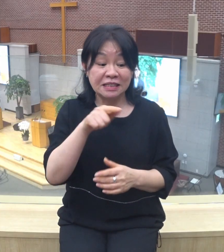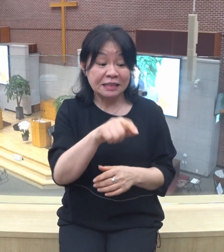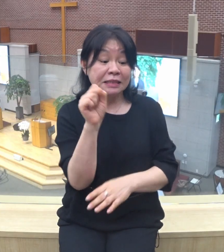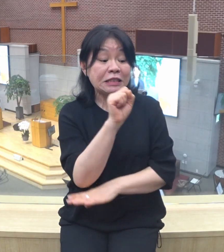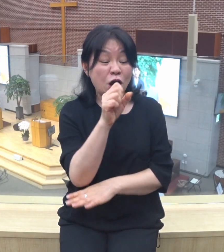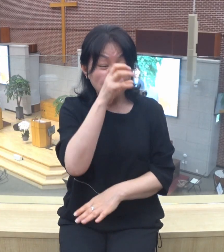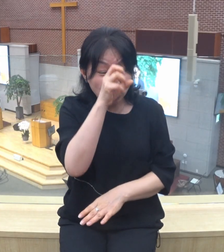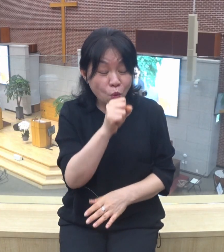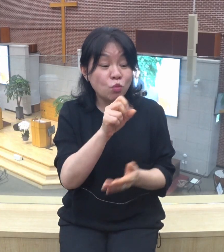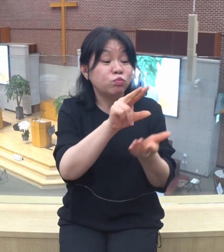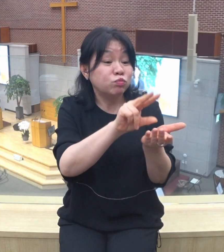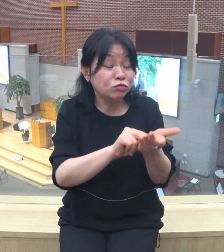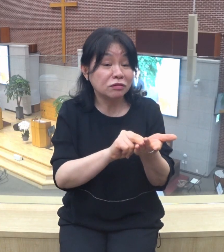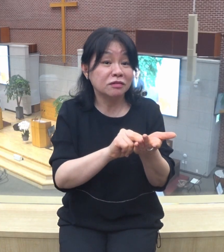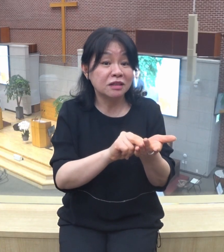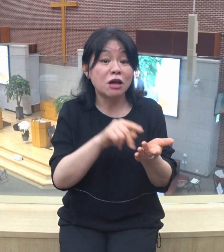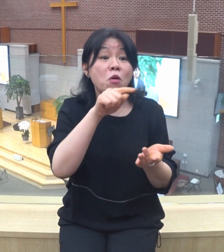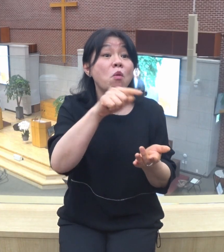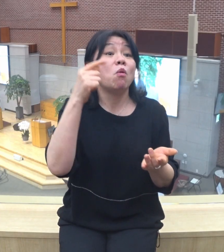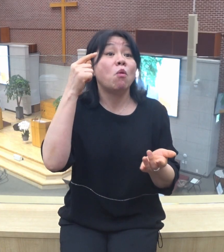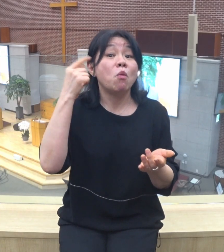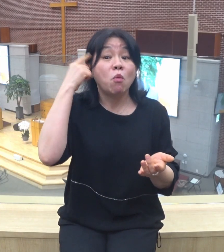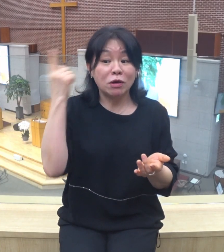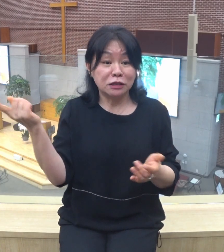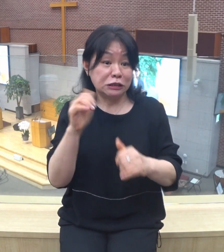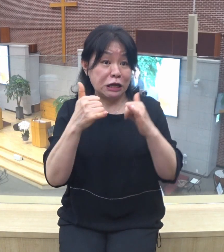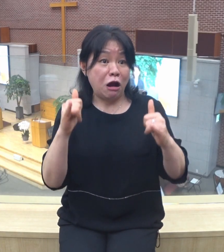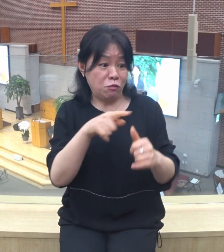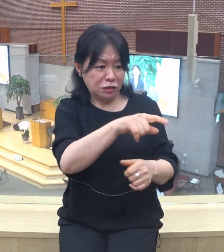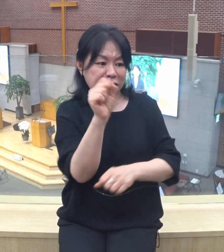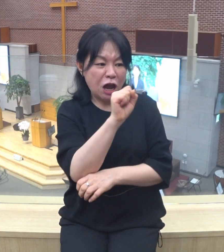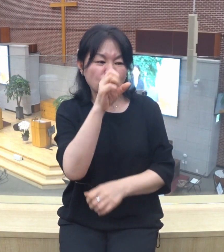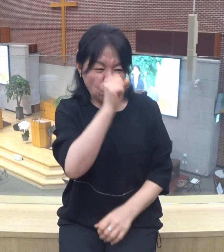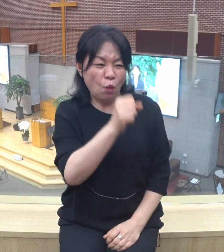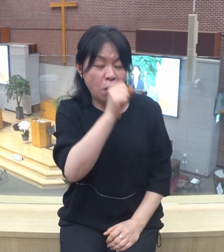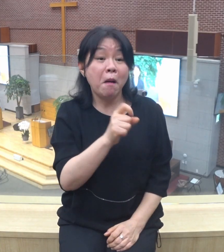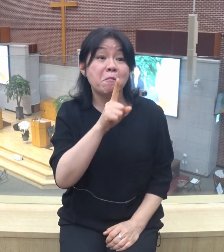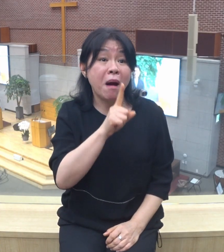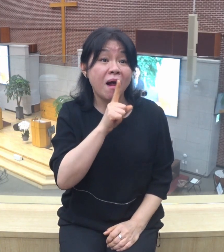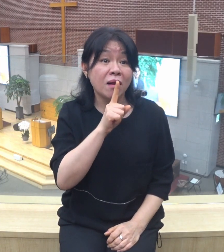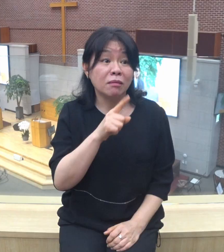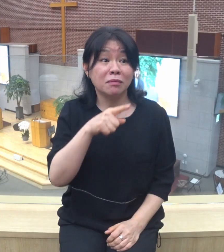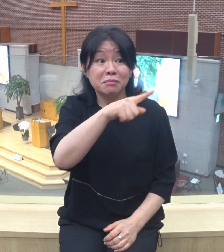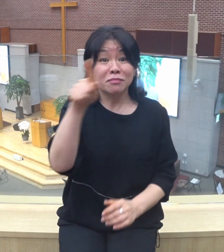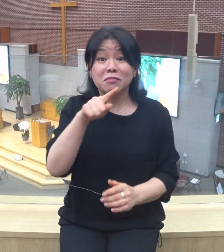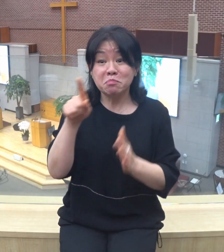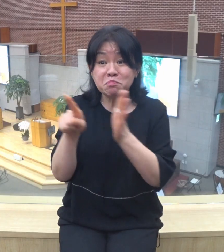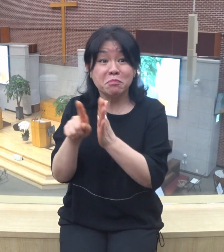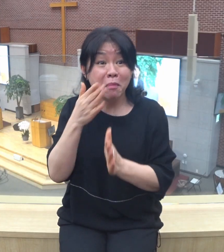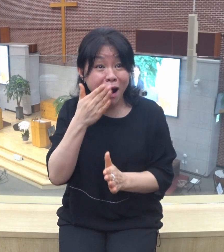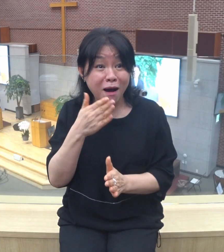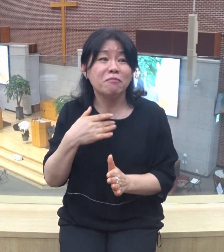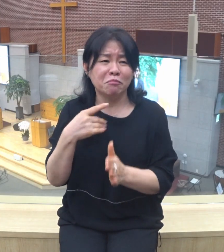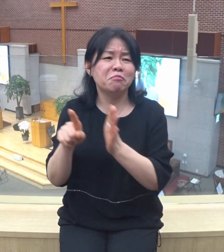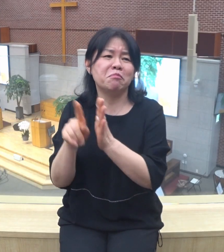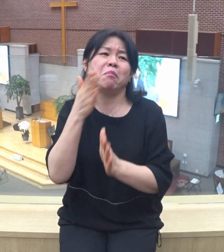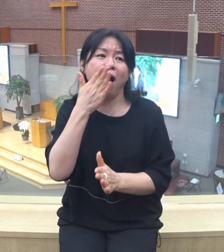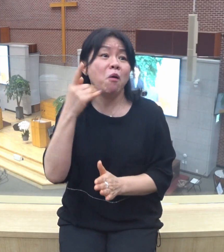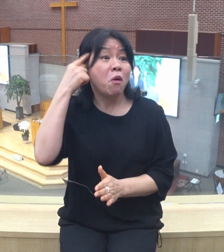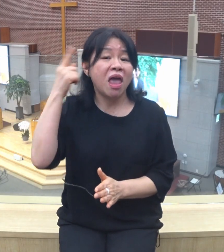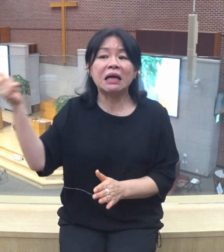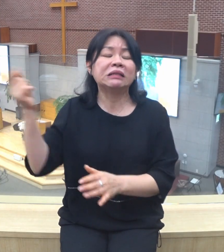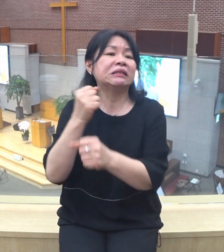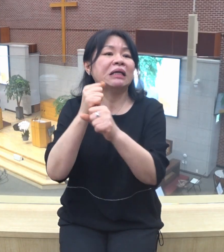차가 좋다는 그분의 말을 믿어야 할까요? 믿지 말아야 할까요? 믿을 수 있겠죠. 그분은 그 차를